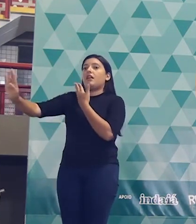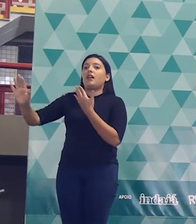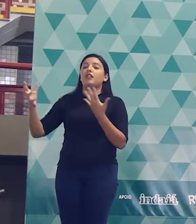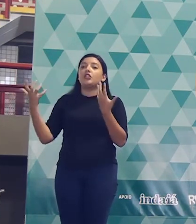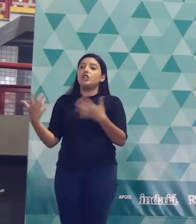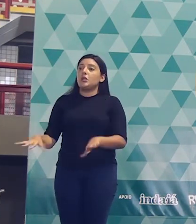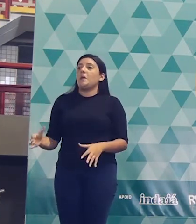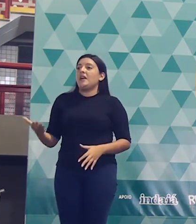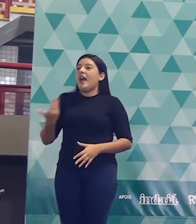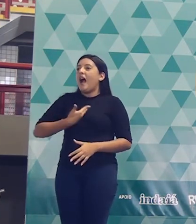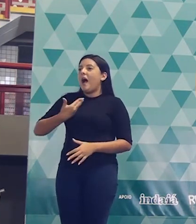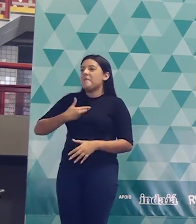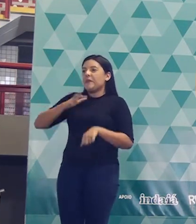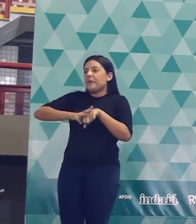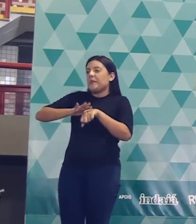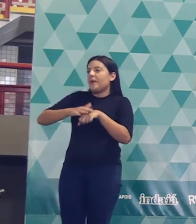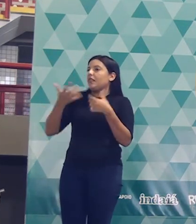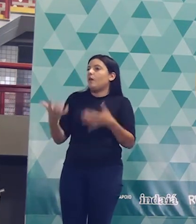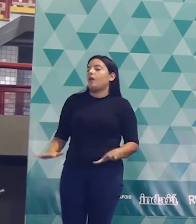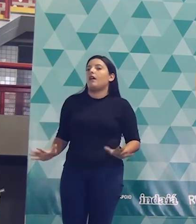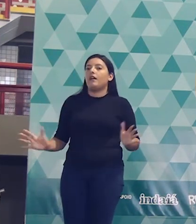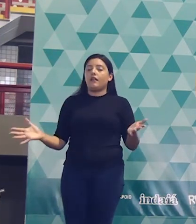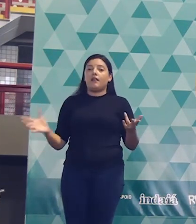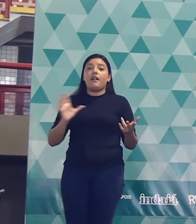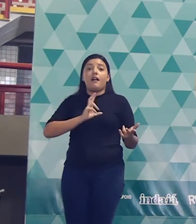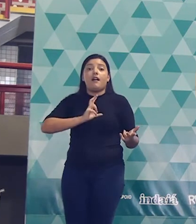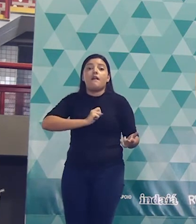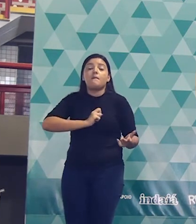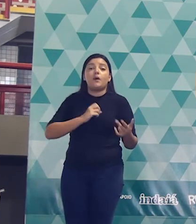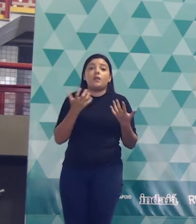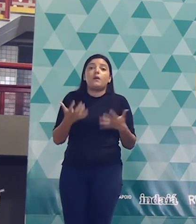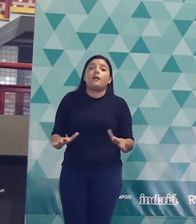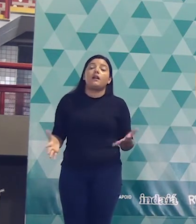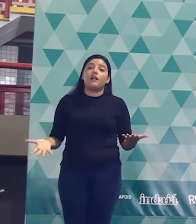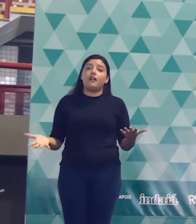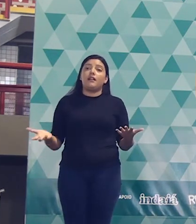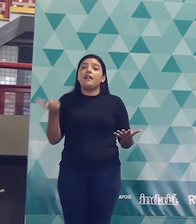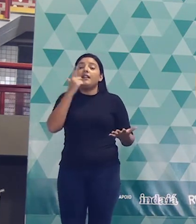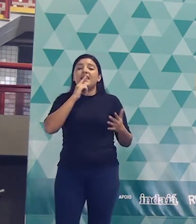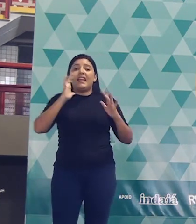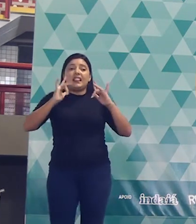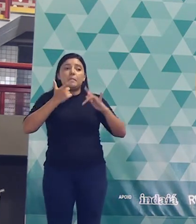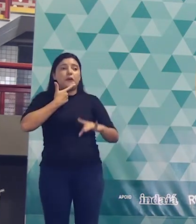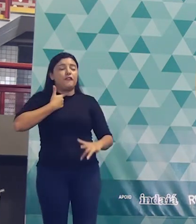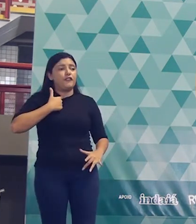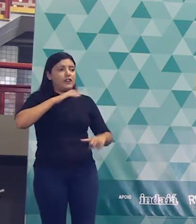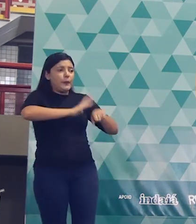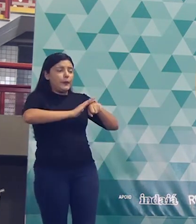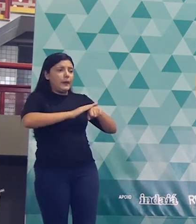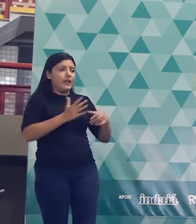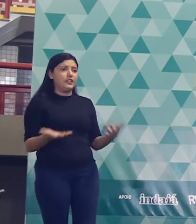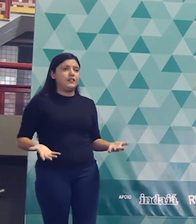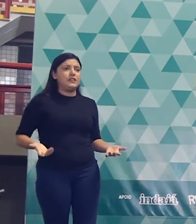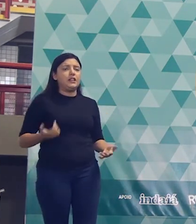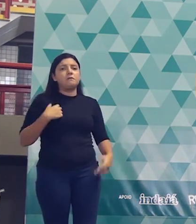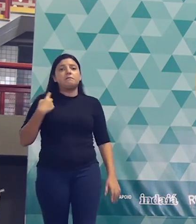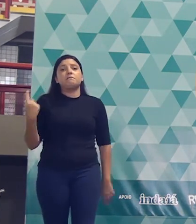um tuberculoso. Sem amores, quem ia querer namorar um tuberculoso? Ele se viu